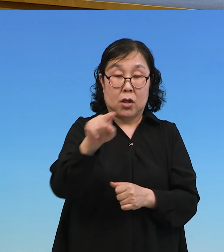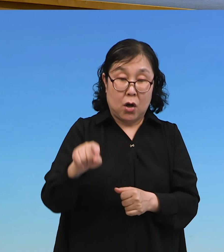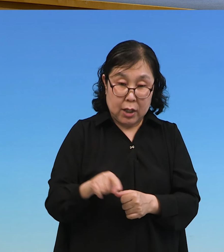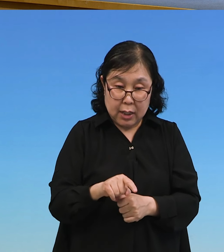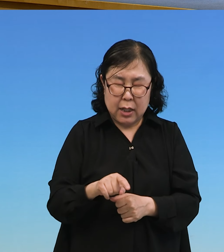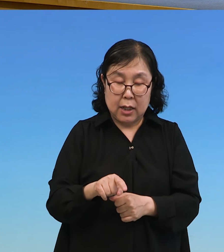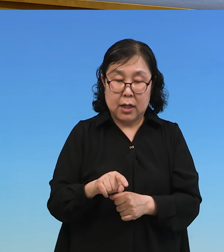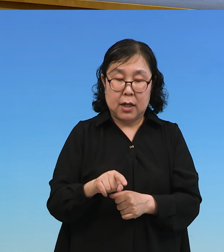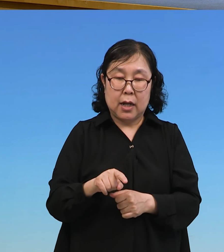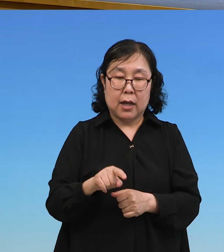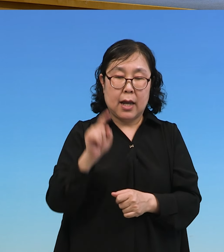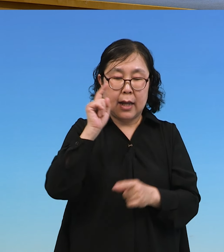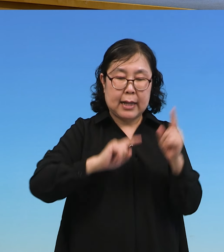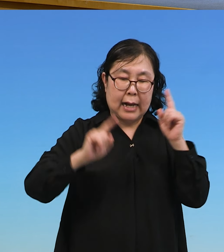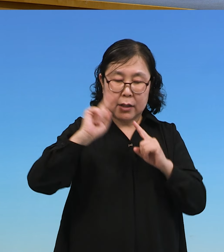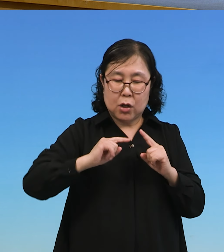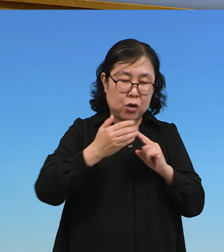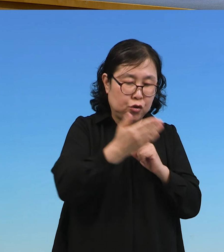너희에게 갚으리라.